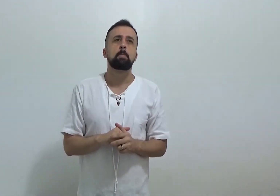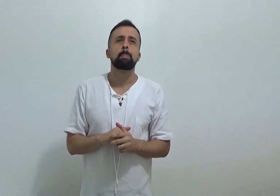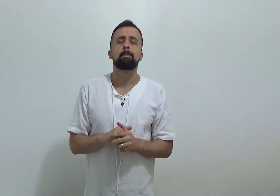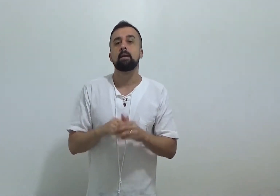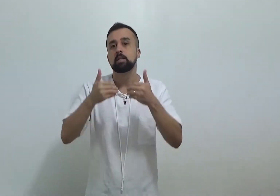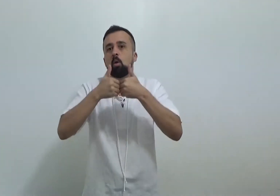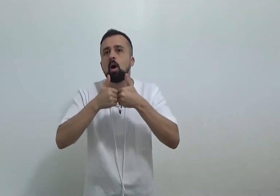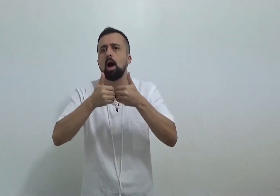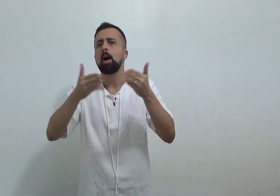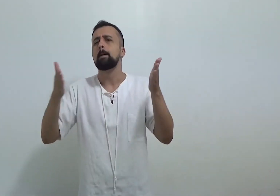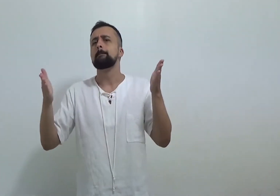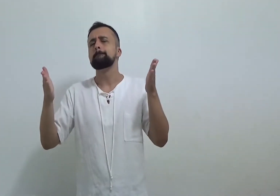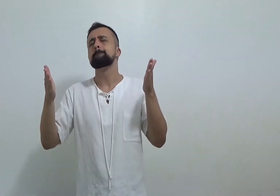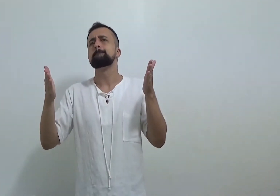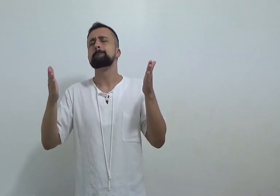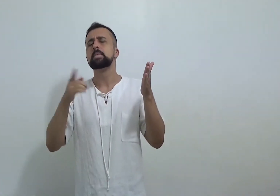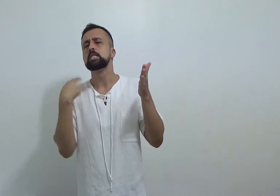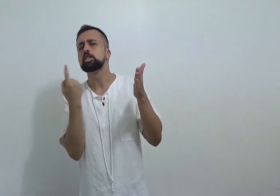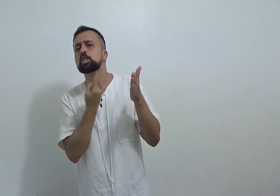Ora, começo.